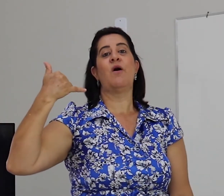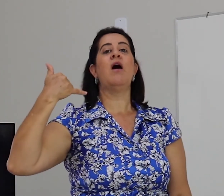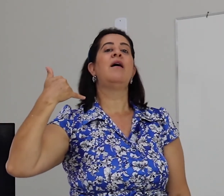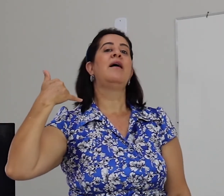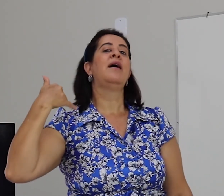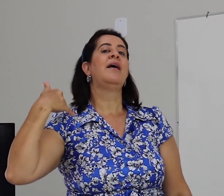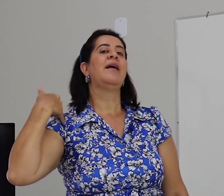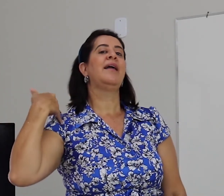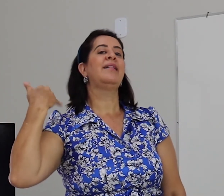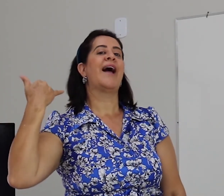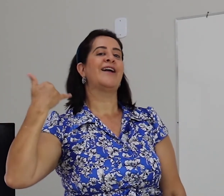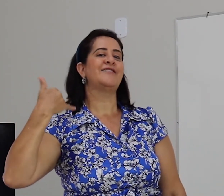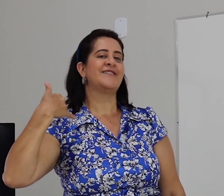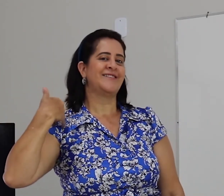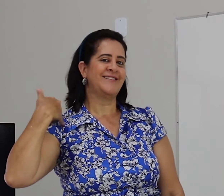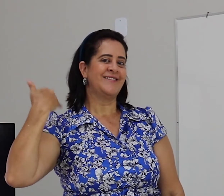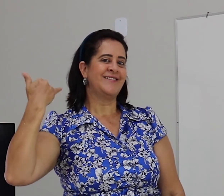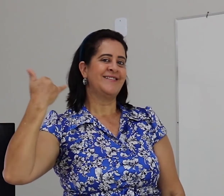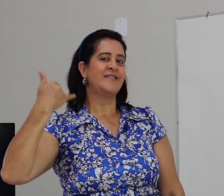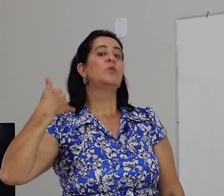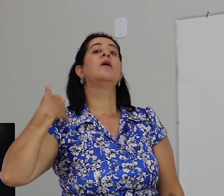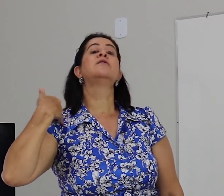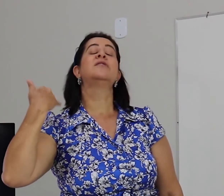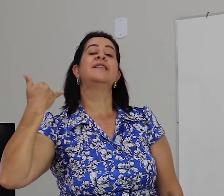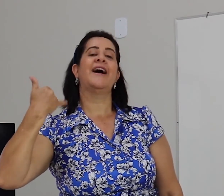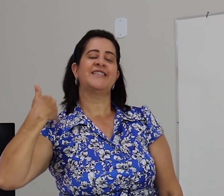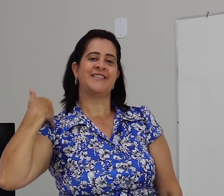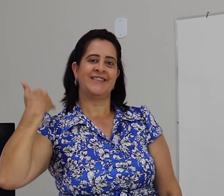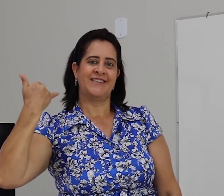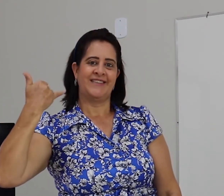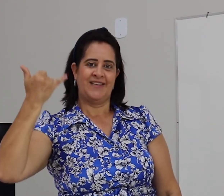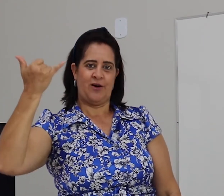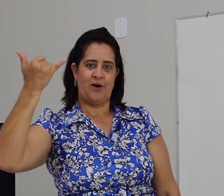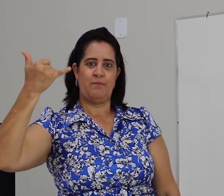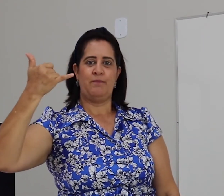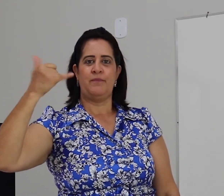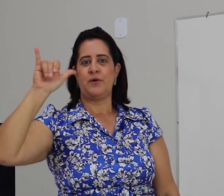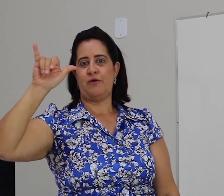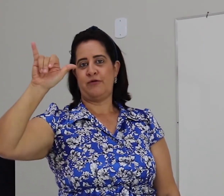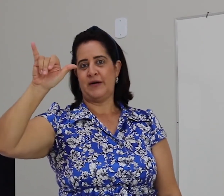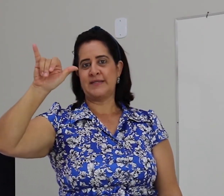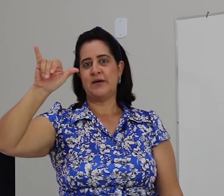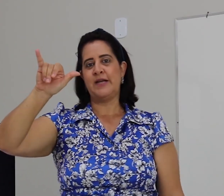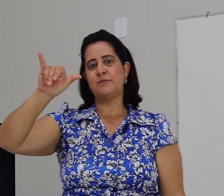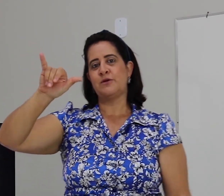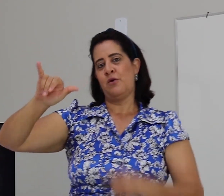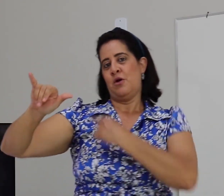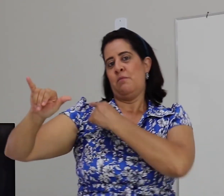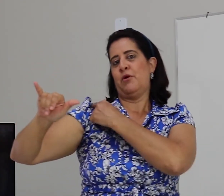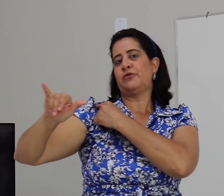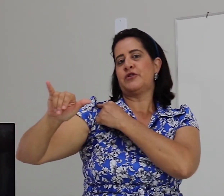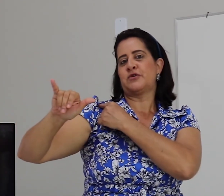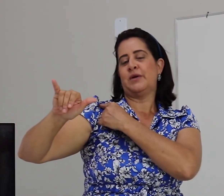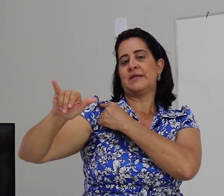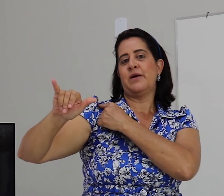ó. Idade. Ó, sua idade. Ó, configuração em Y, ponto de articulação